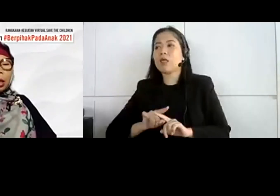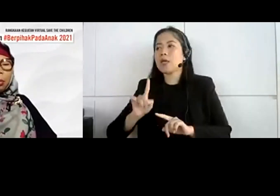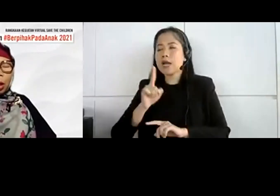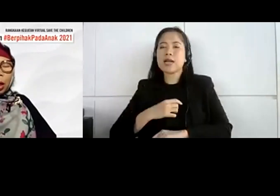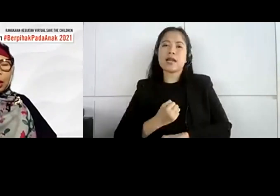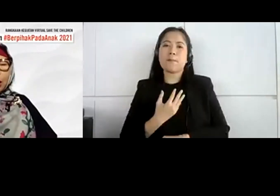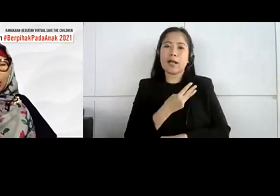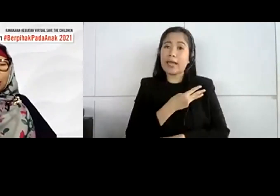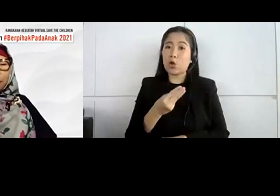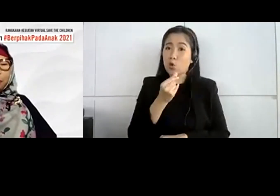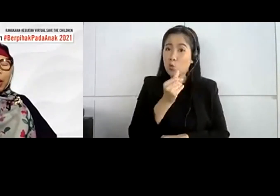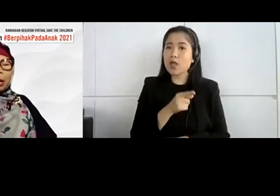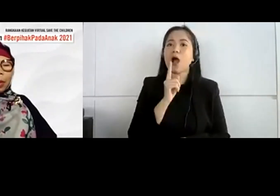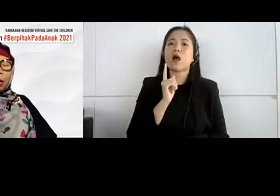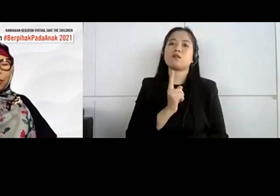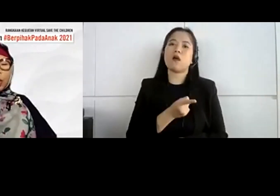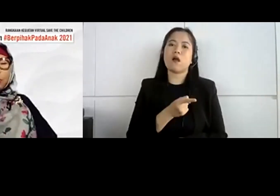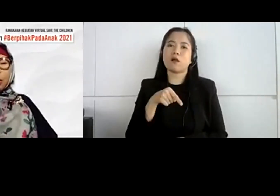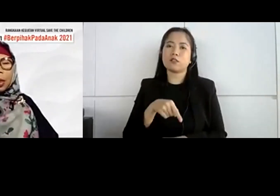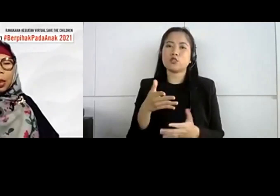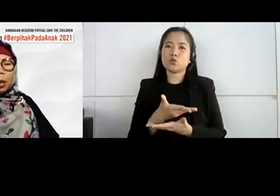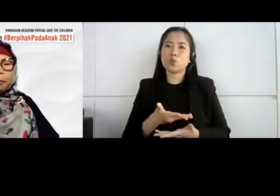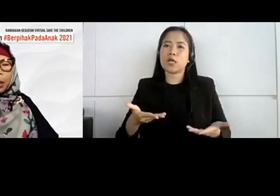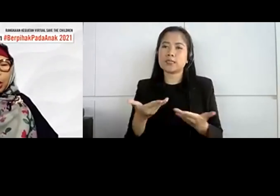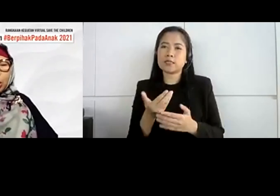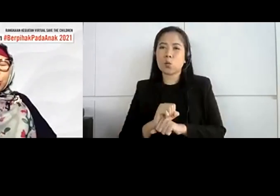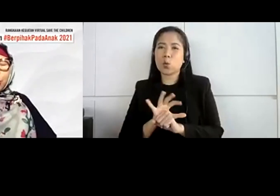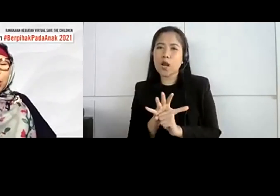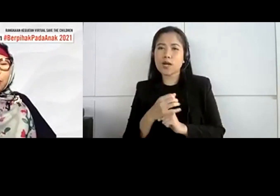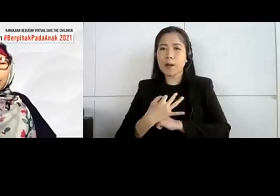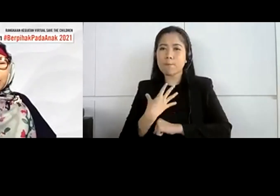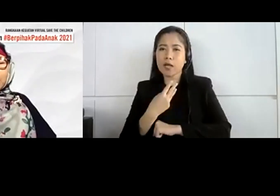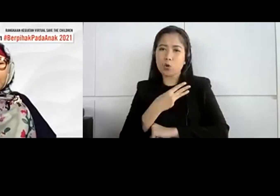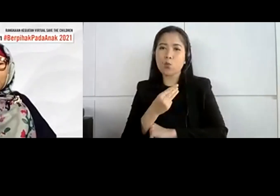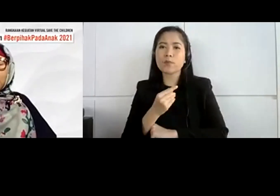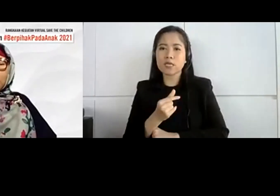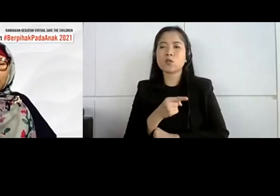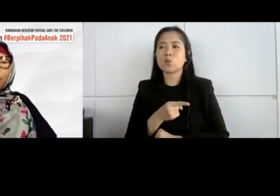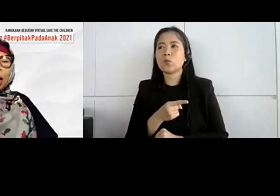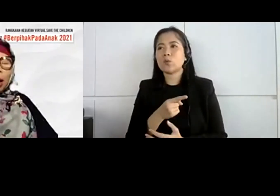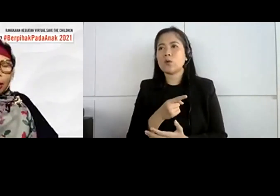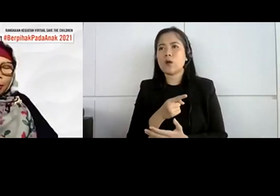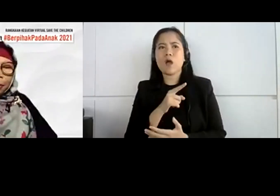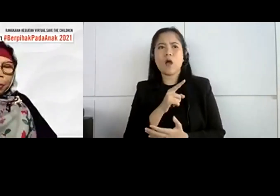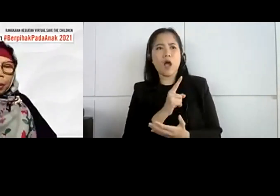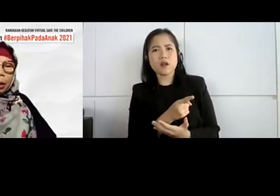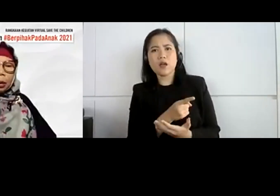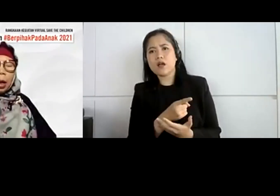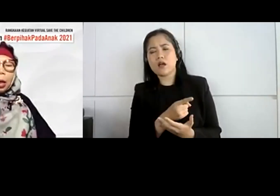ekonomi yang ditimbulkan dari pandemi COVID-19 ini juga memberikan